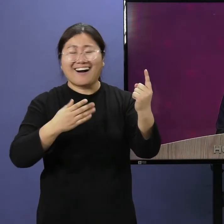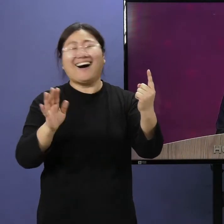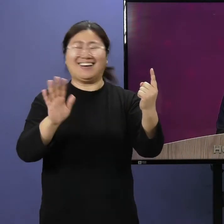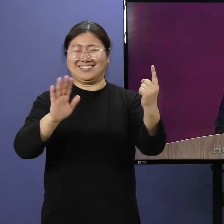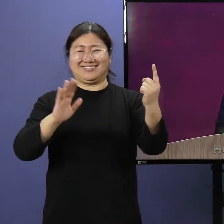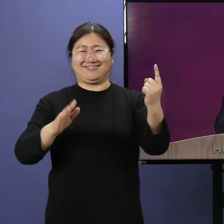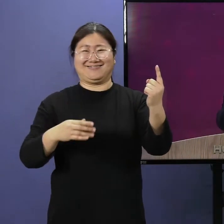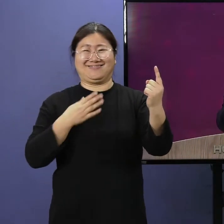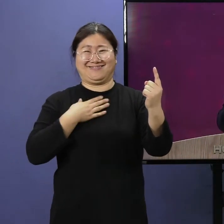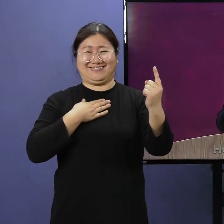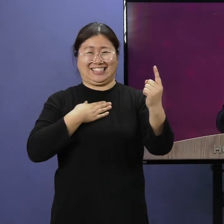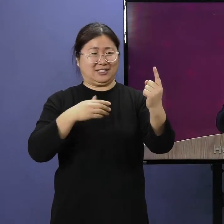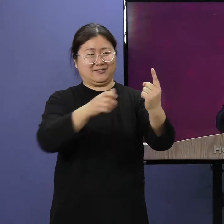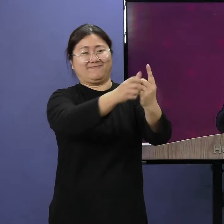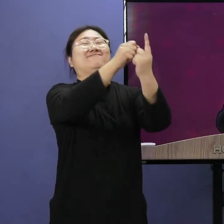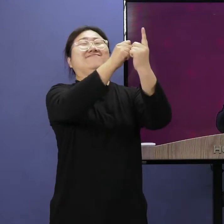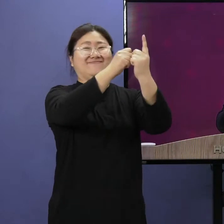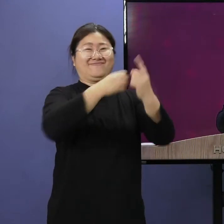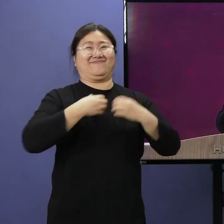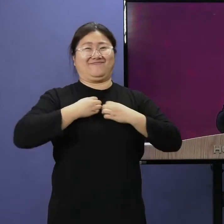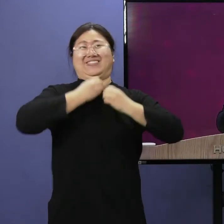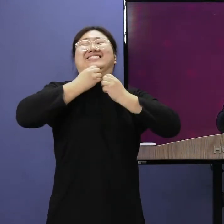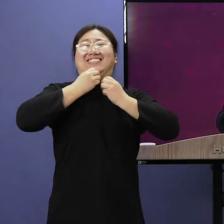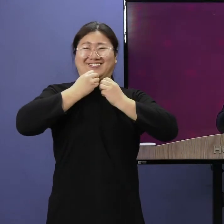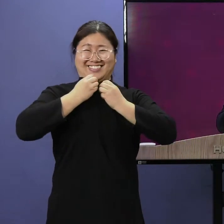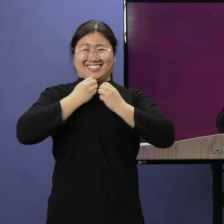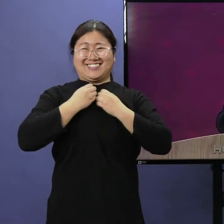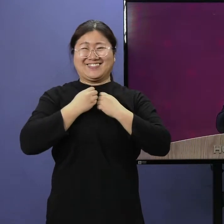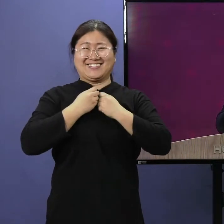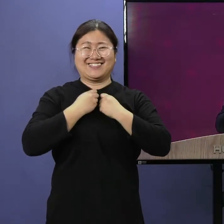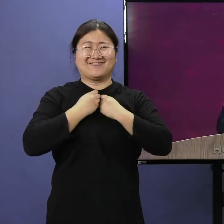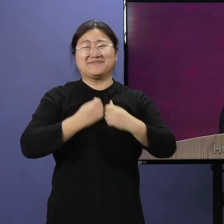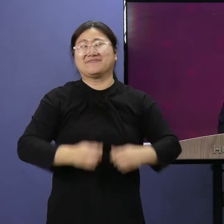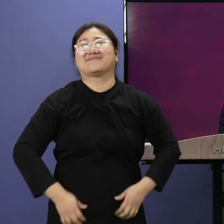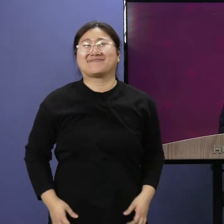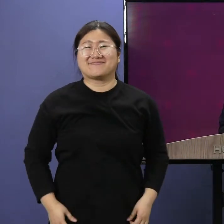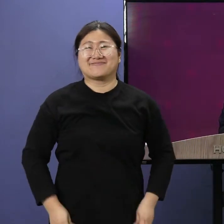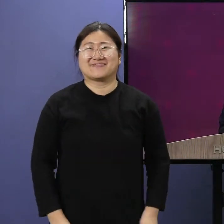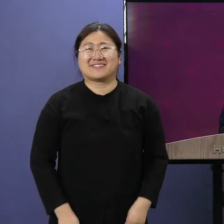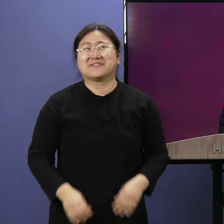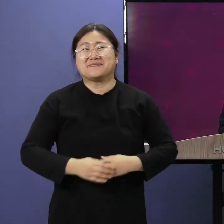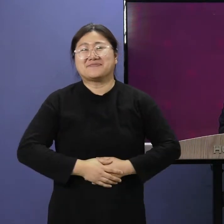네, 멱살부터 잡을 것 같습니다. 멱살부터.